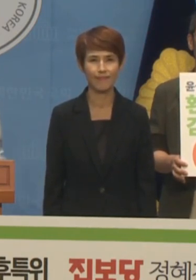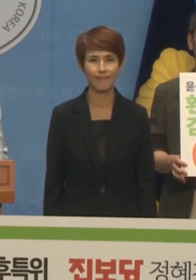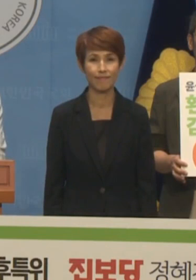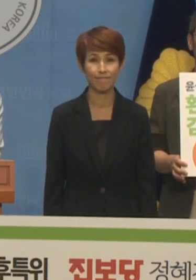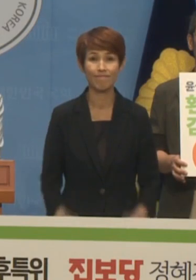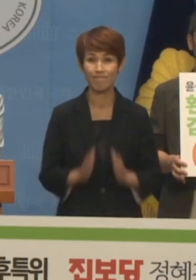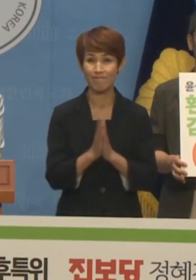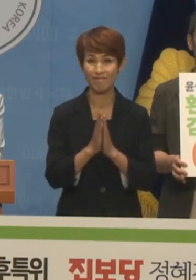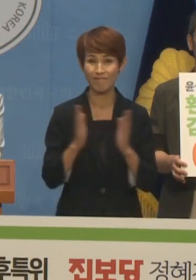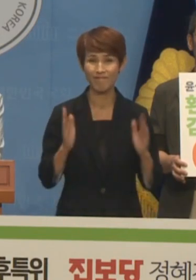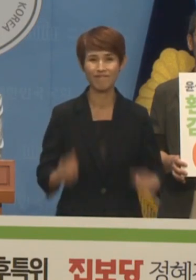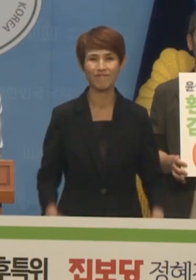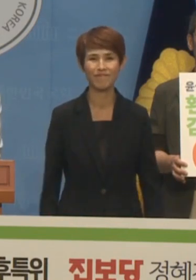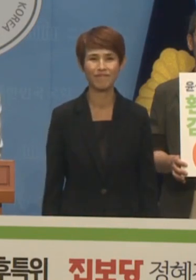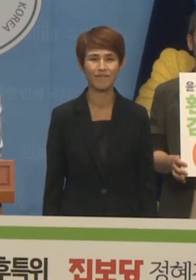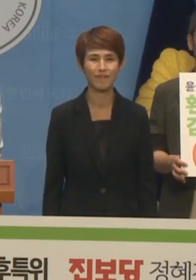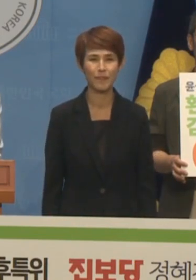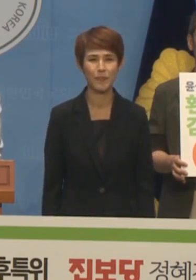시작하겠습니다.